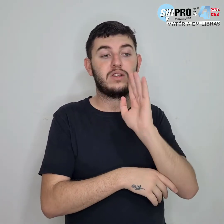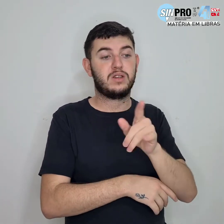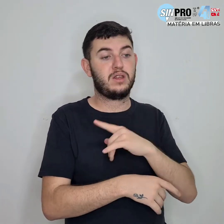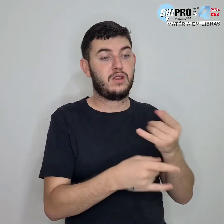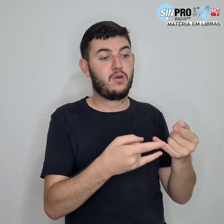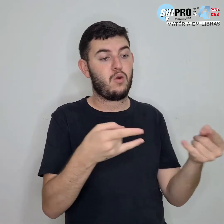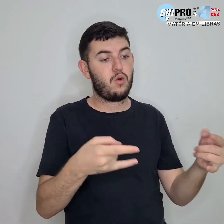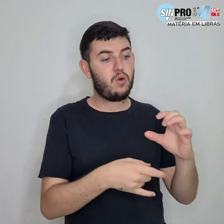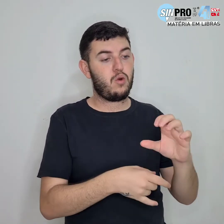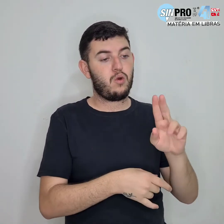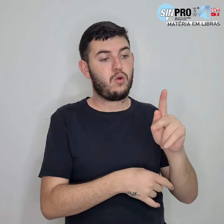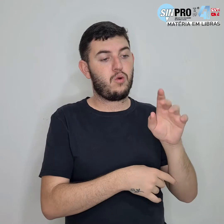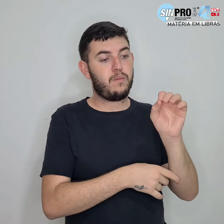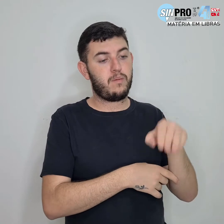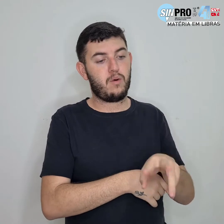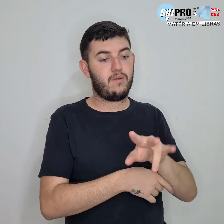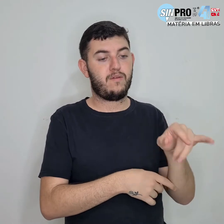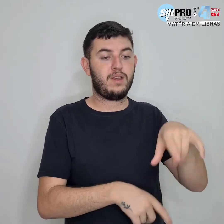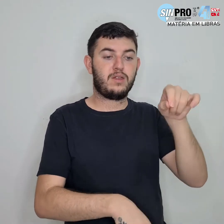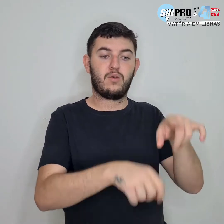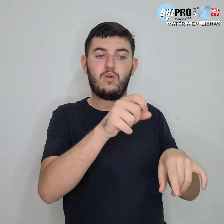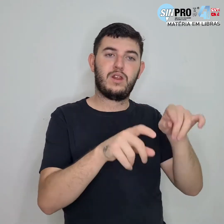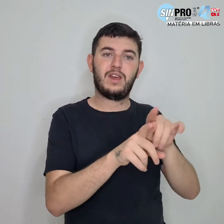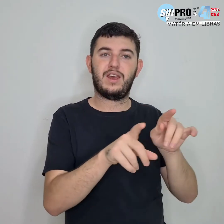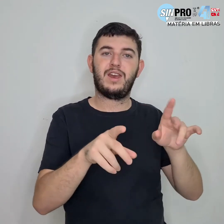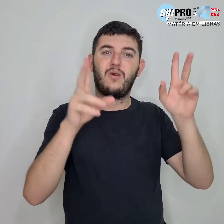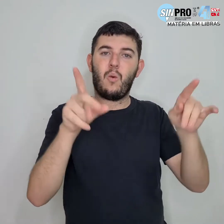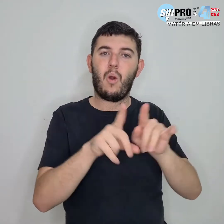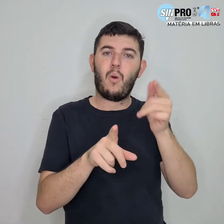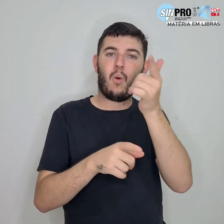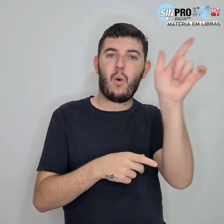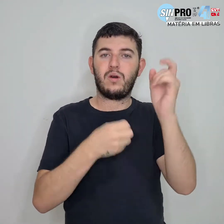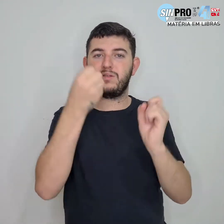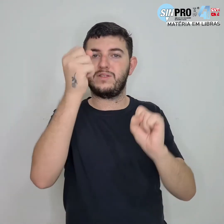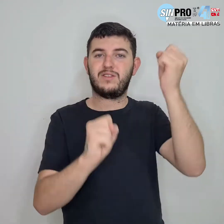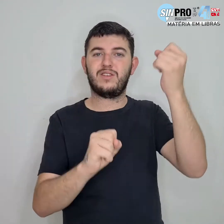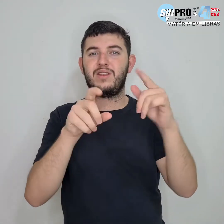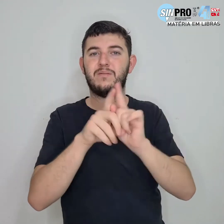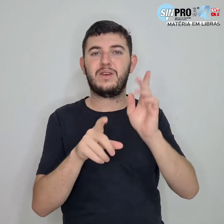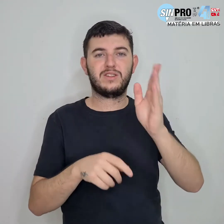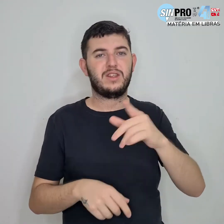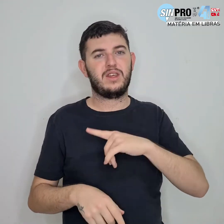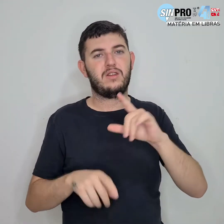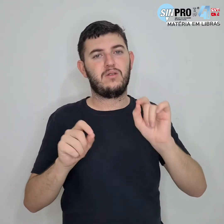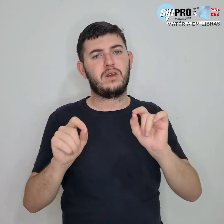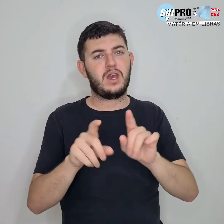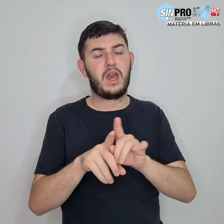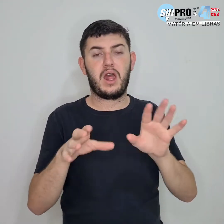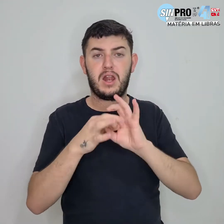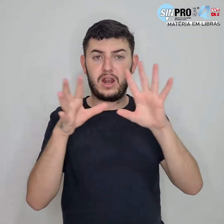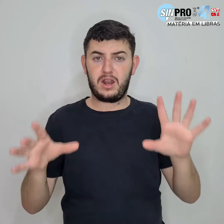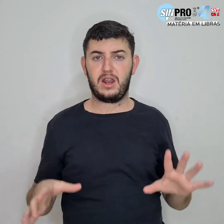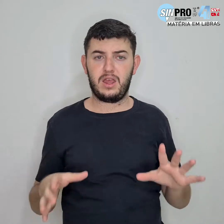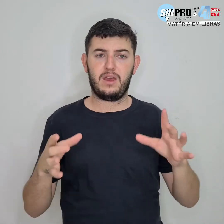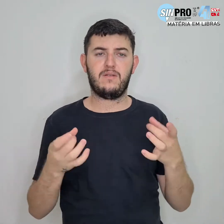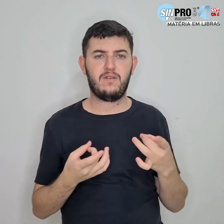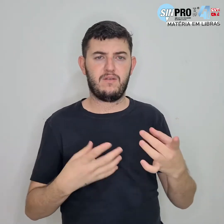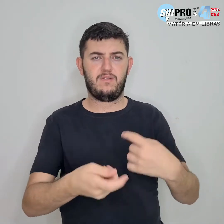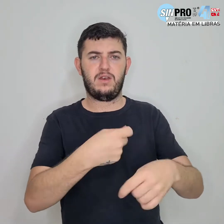para escolher. Como em outras indústrias, tal mercado livre e competitivo levaria a melhoria na qualidade e